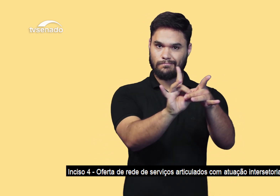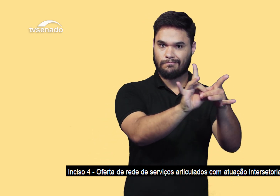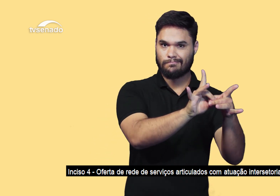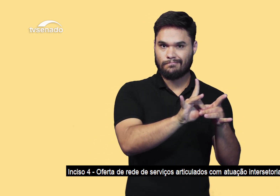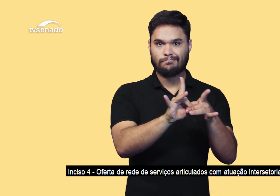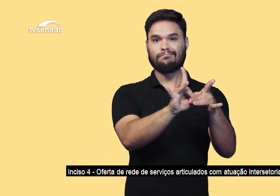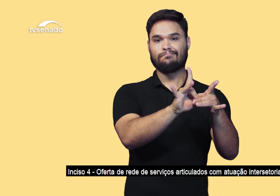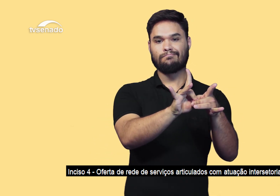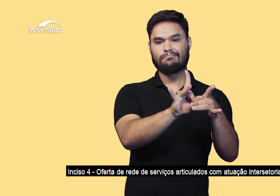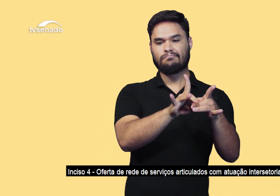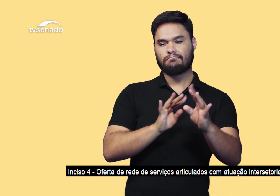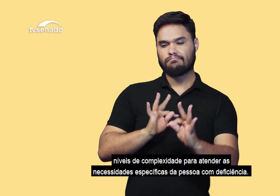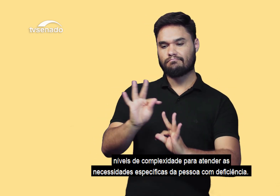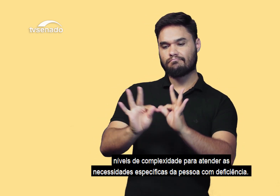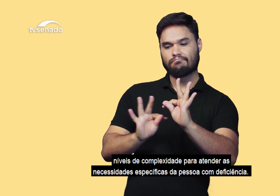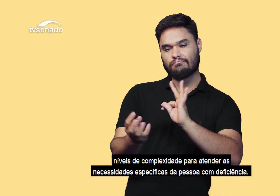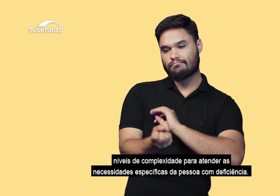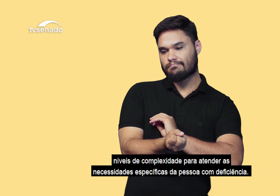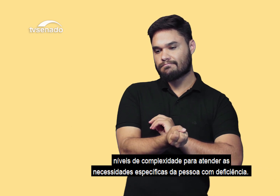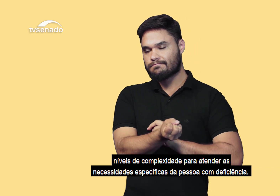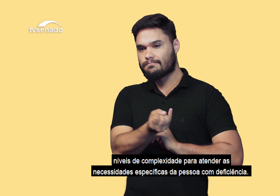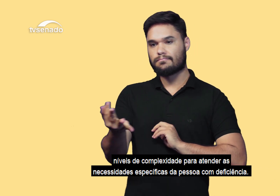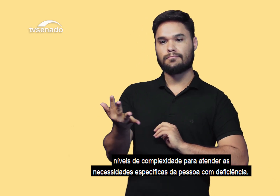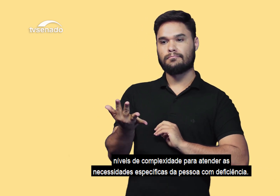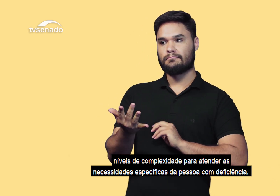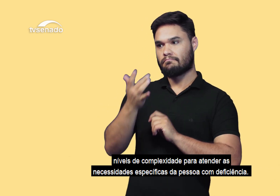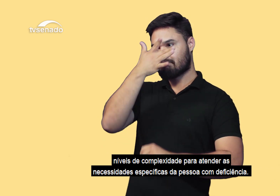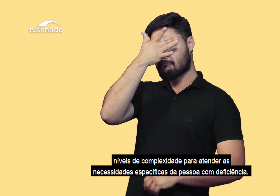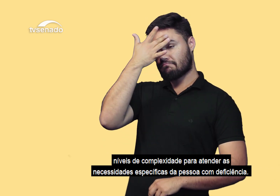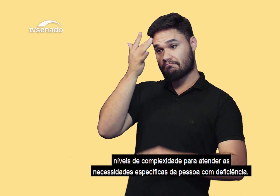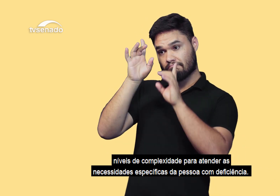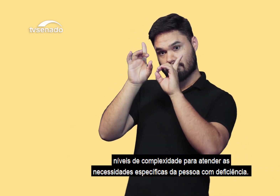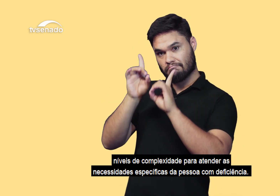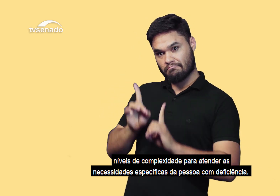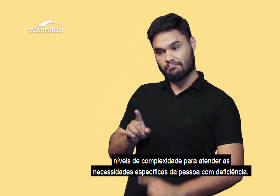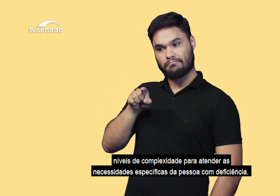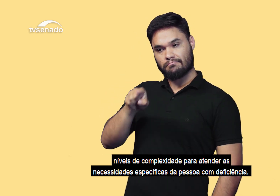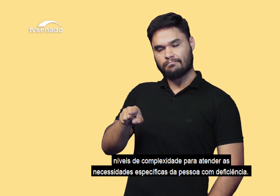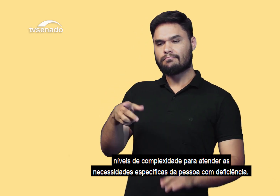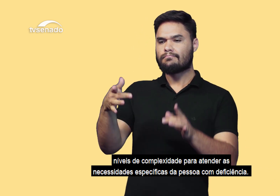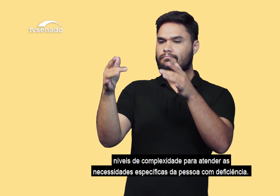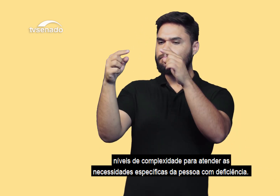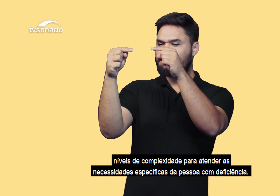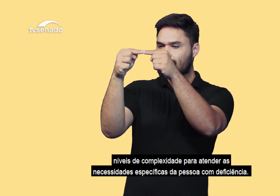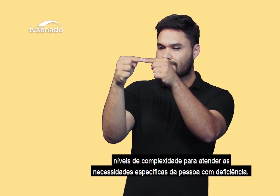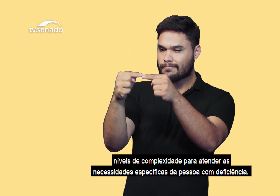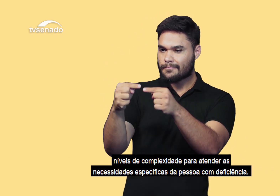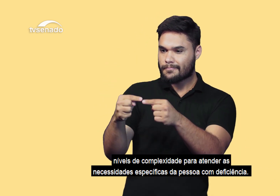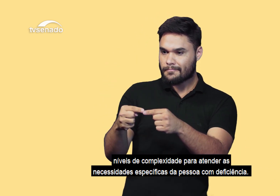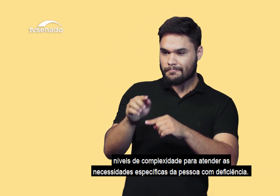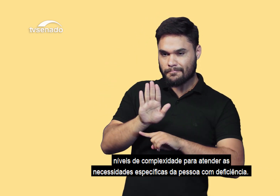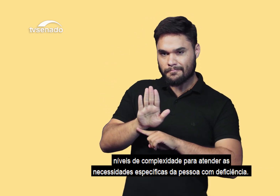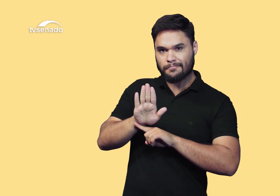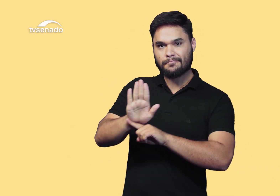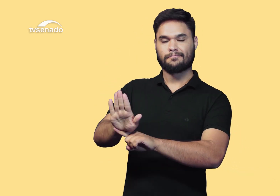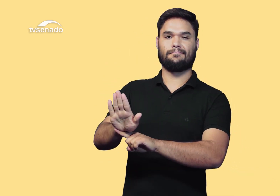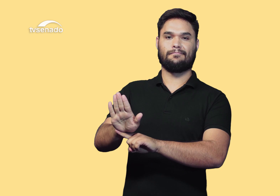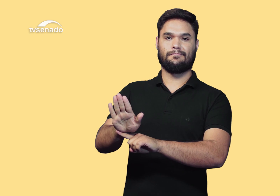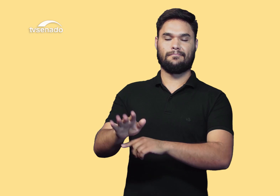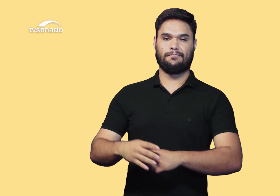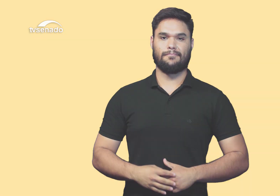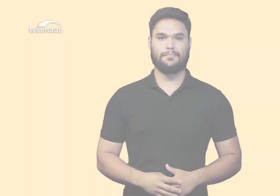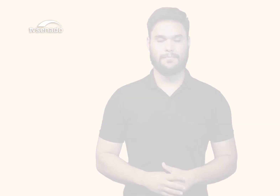intersetorial nos diferentes níveis de complexidade para atender as necessidades específicas da pessoa com